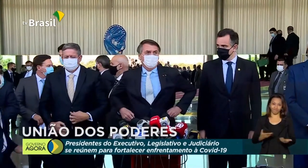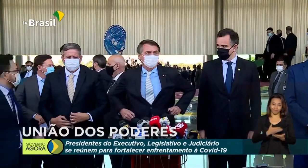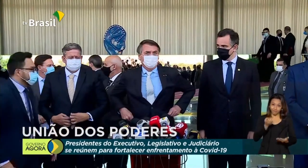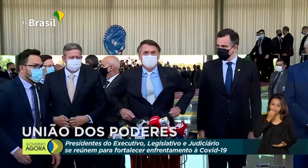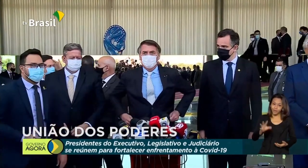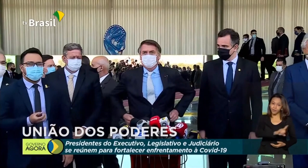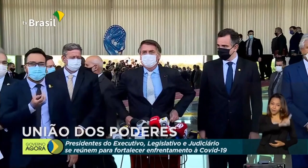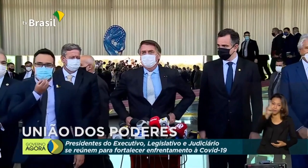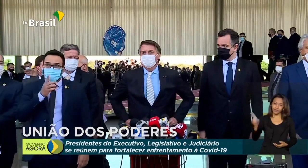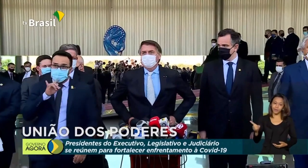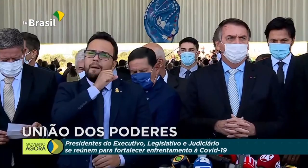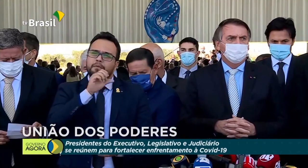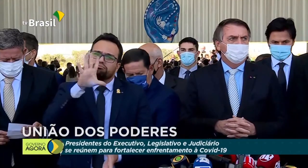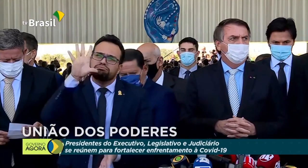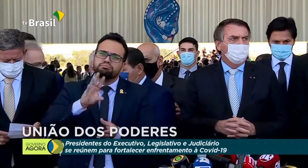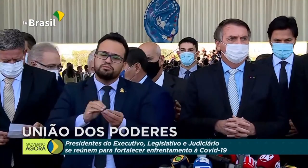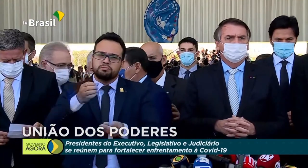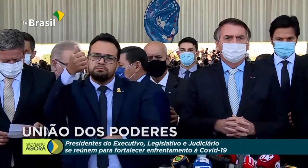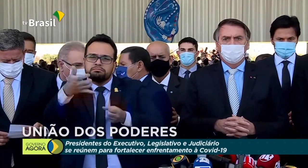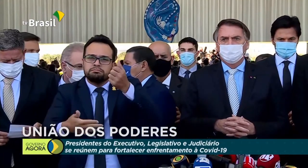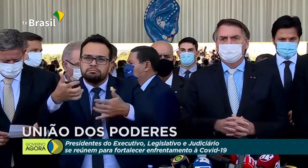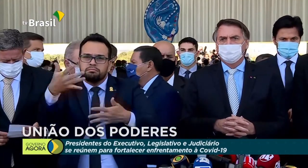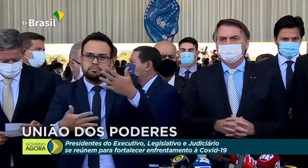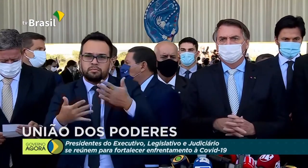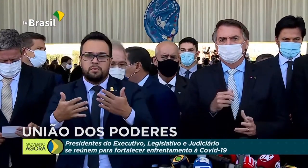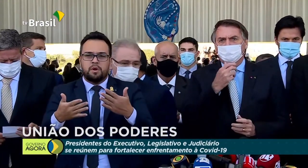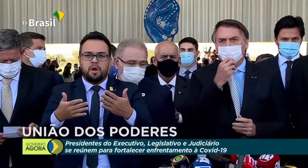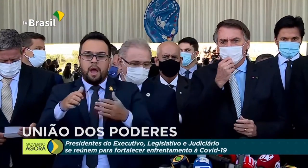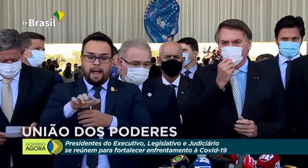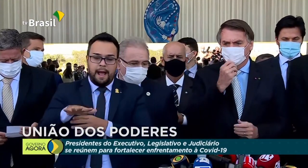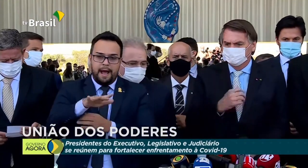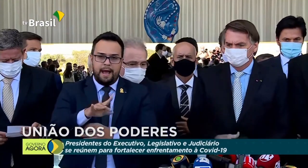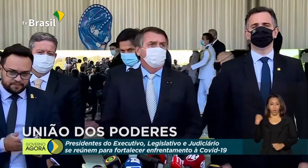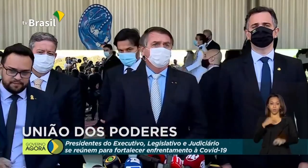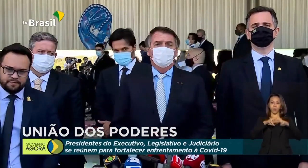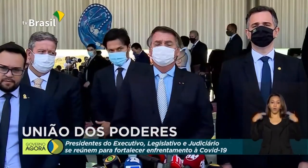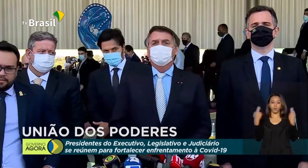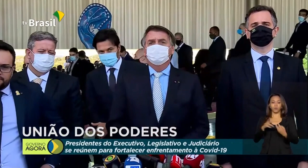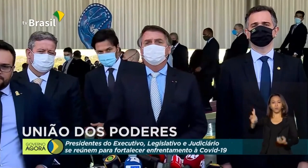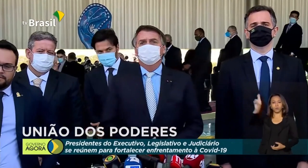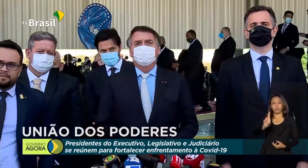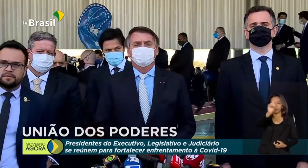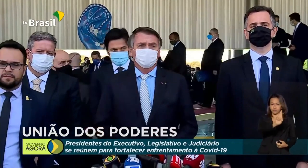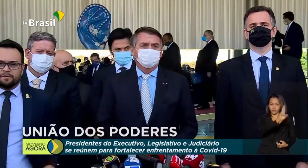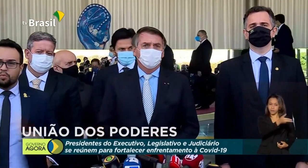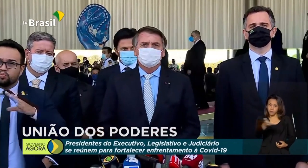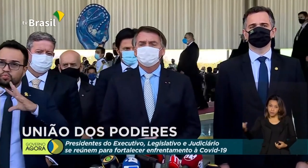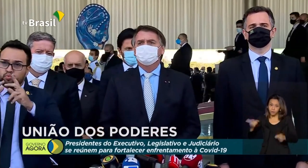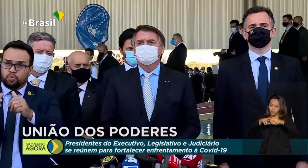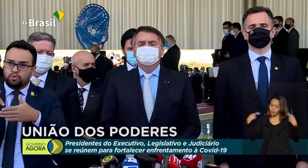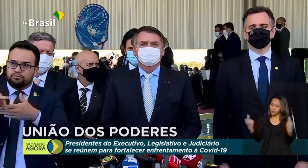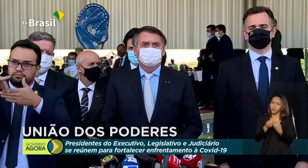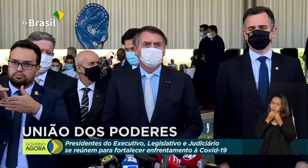de uma reunião em Brasília com representantes de outros poderes e com um grupo de governadores. Uma reunião bastante